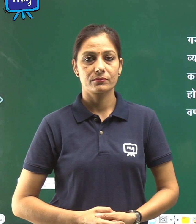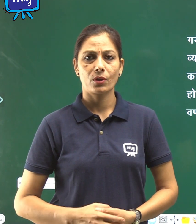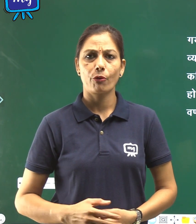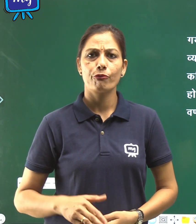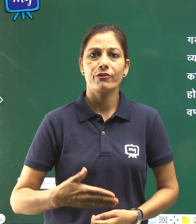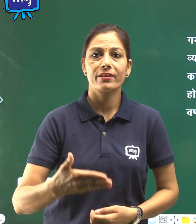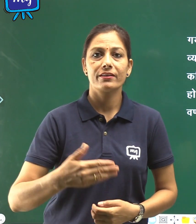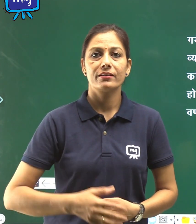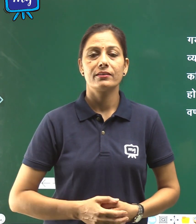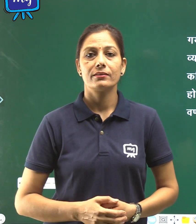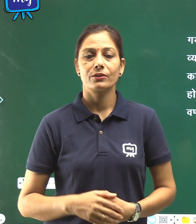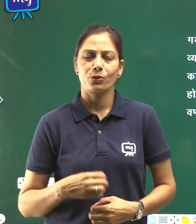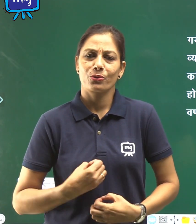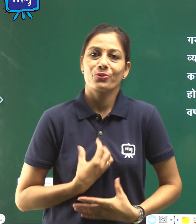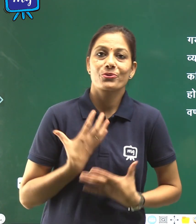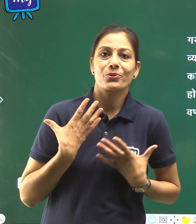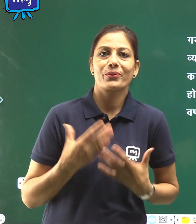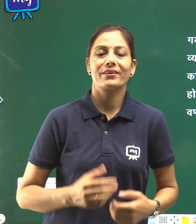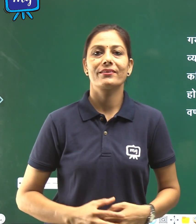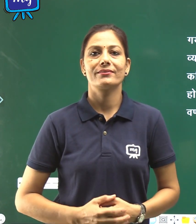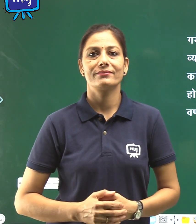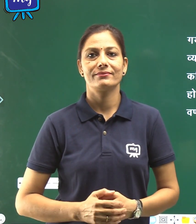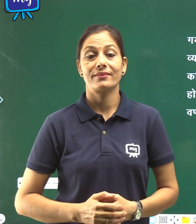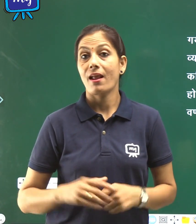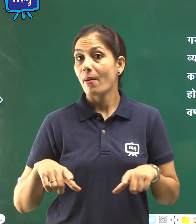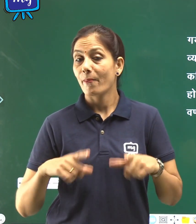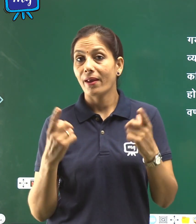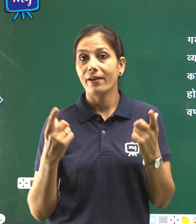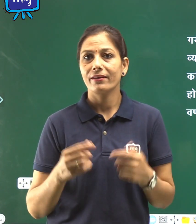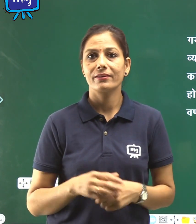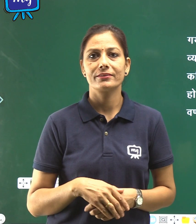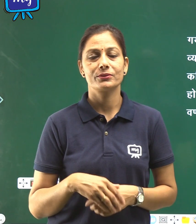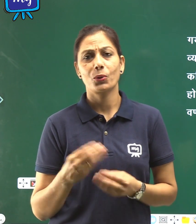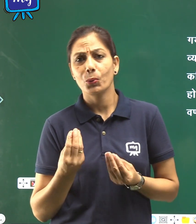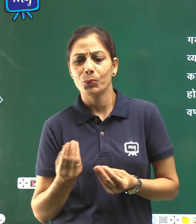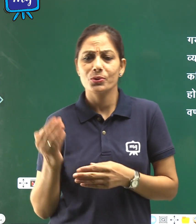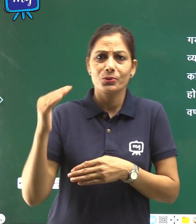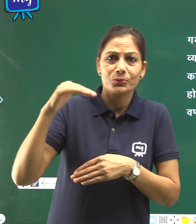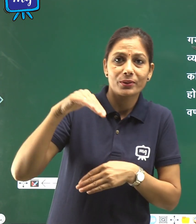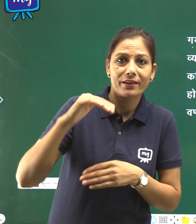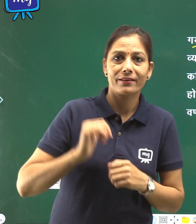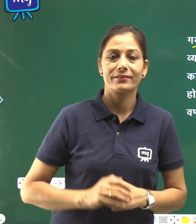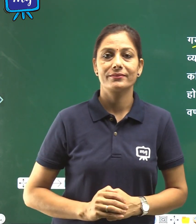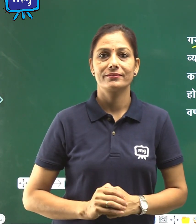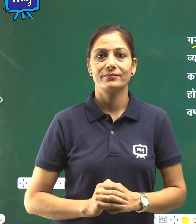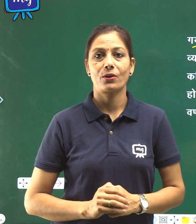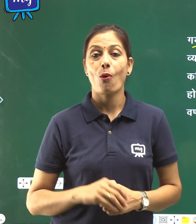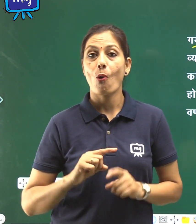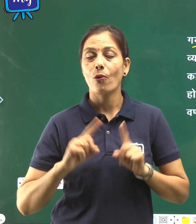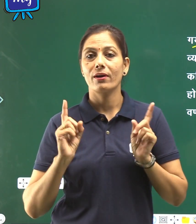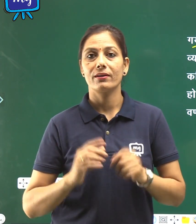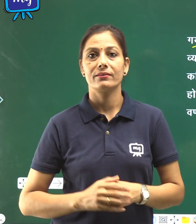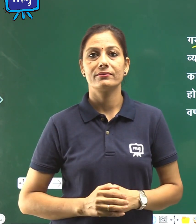फिर प्रसन्नता से पेड़ कुछ झुक गए और